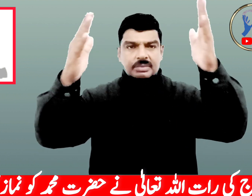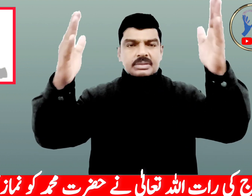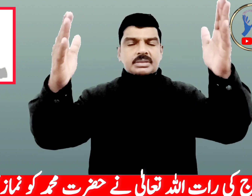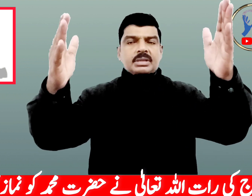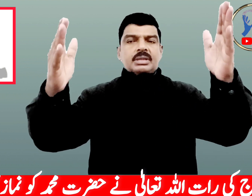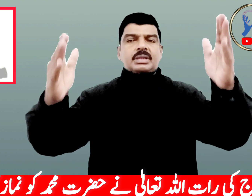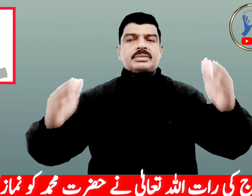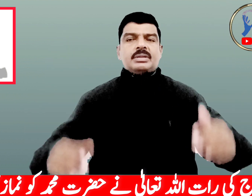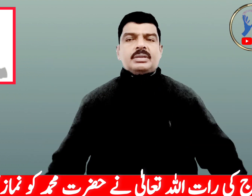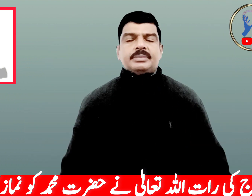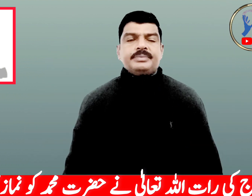محمد صلی اللہ علیہ وسلم